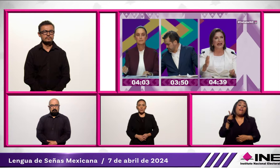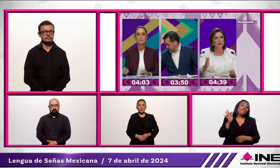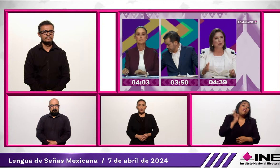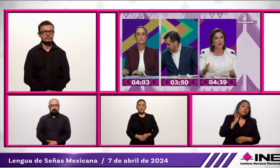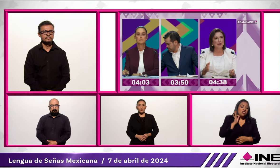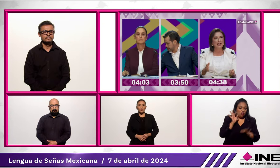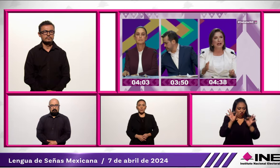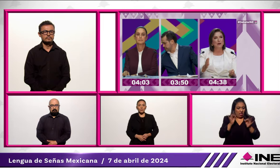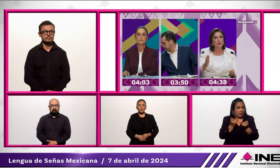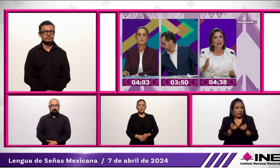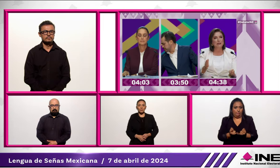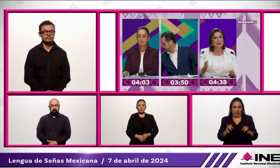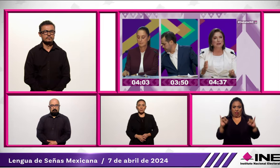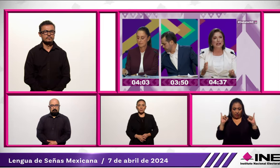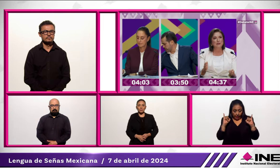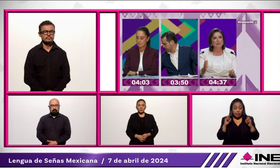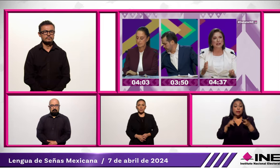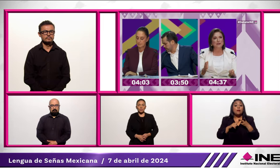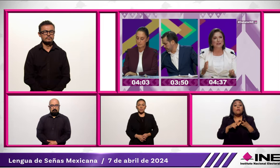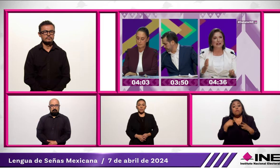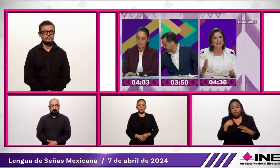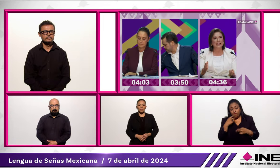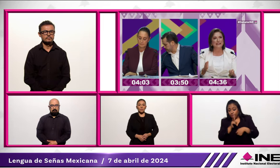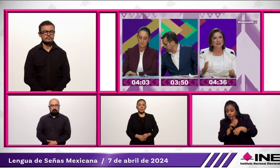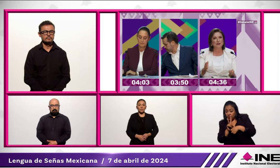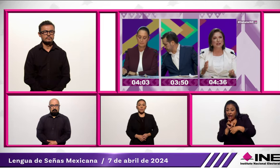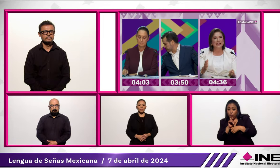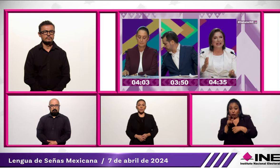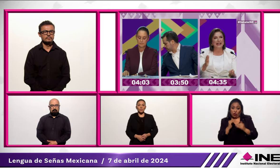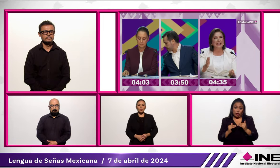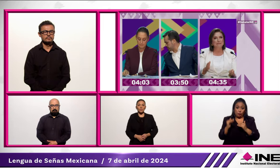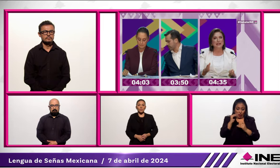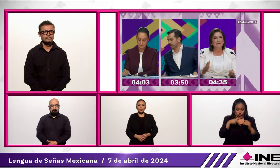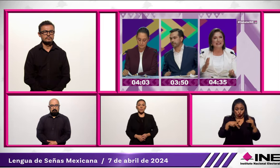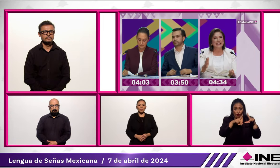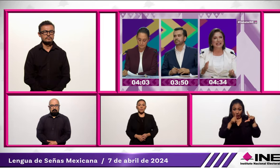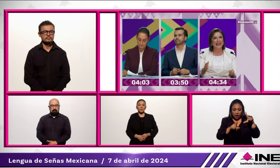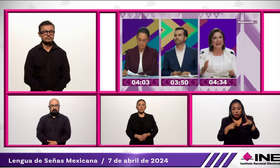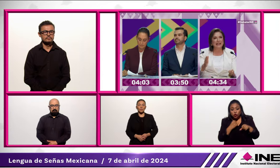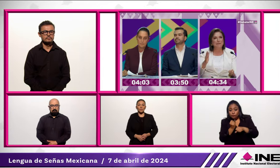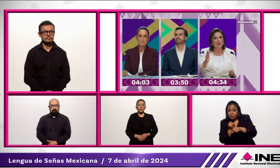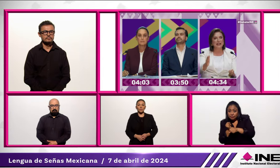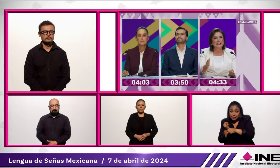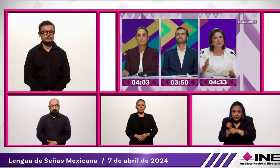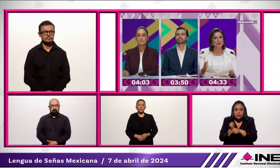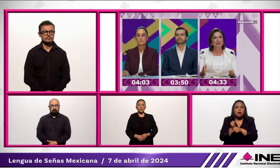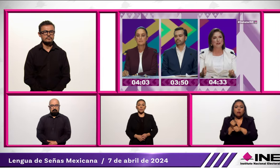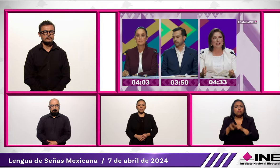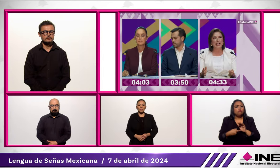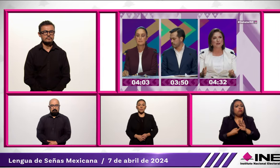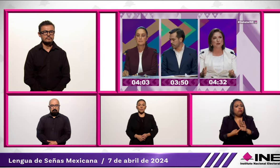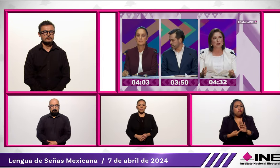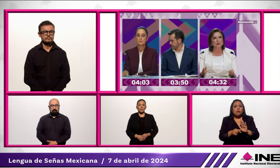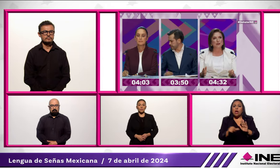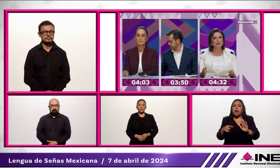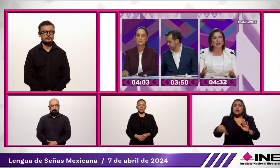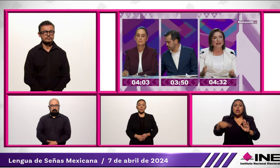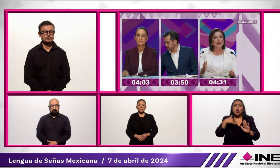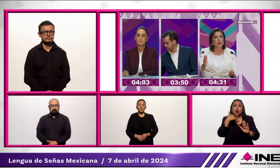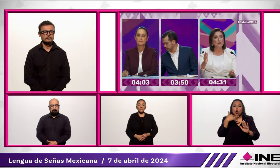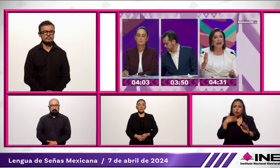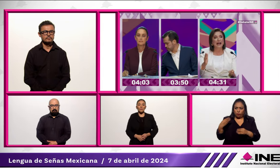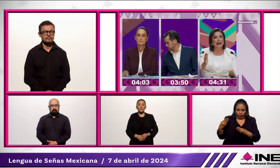realmente autónoma, una auditoría superior de la Federación que investigue y ponga a disposición a los